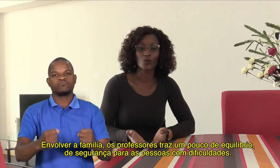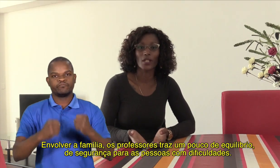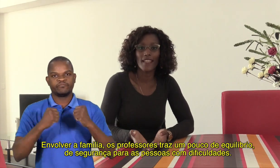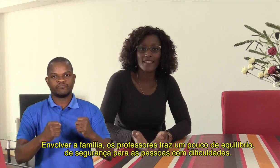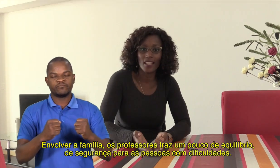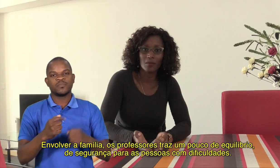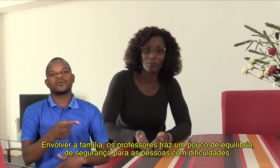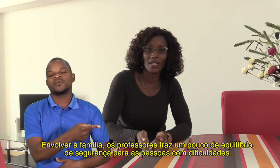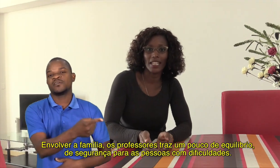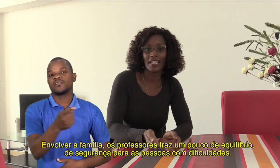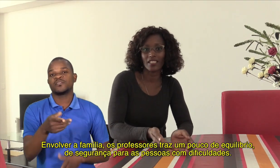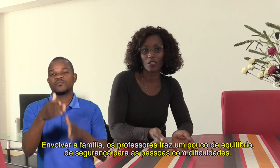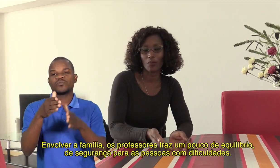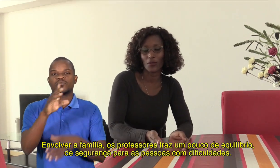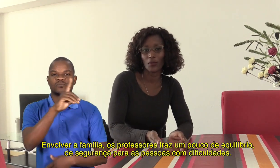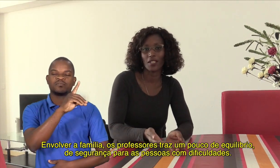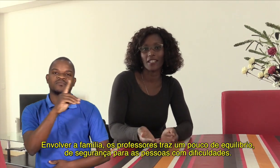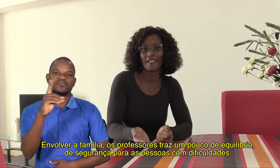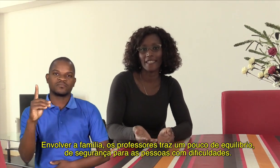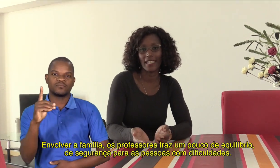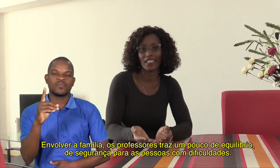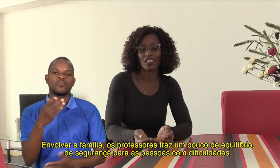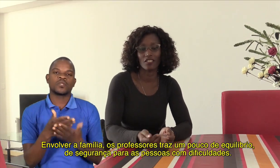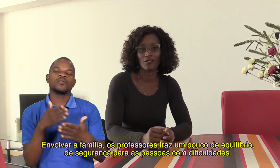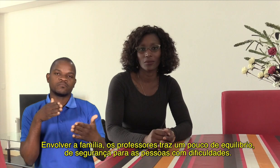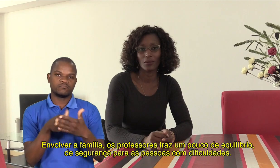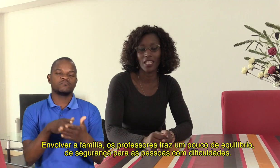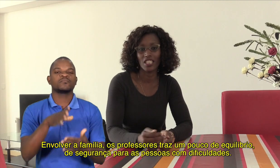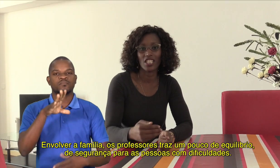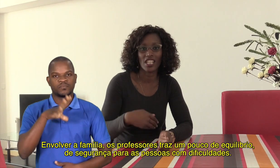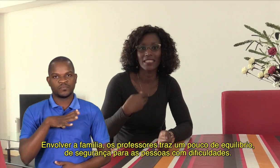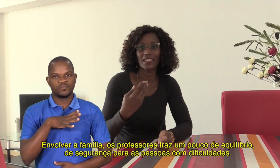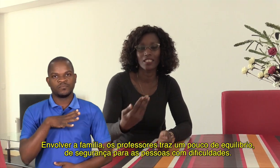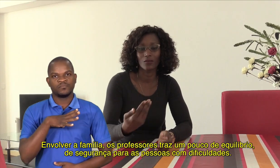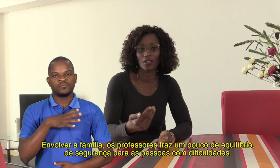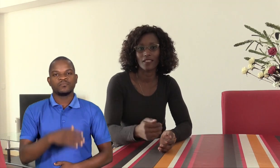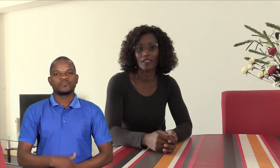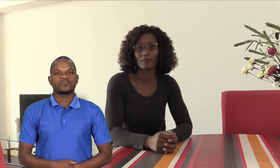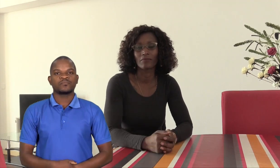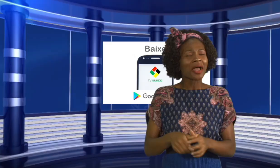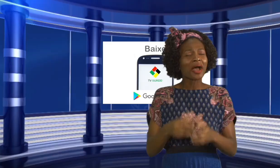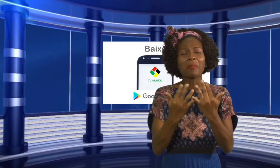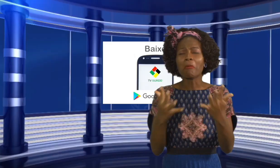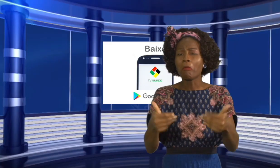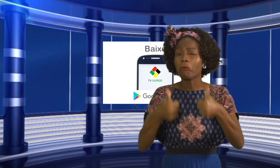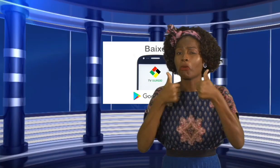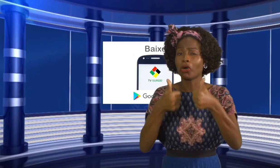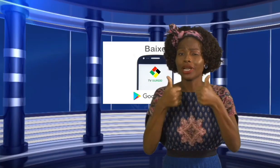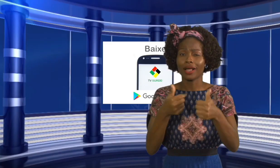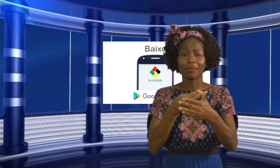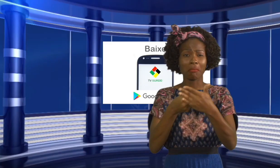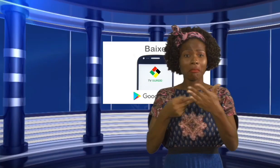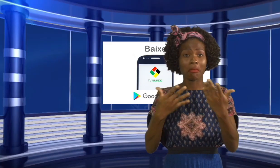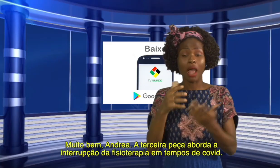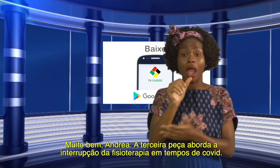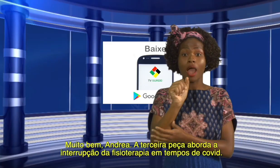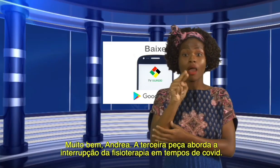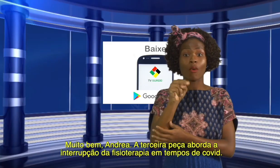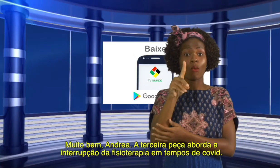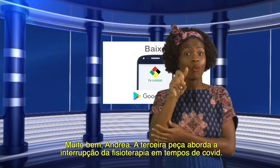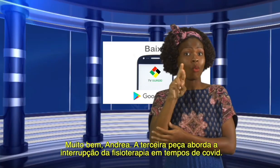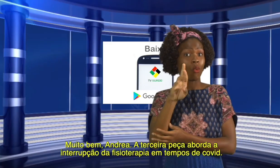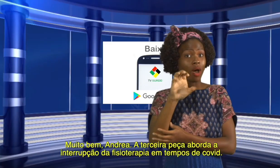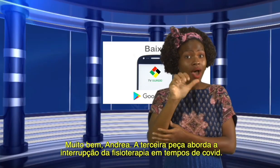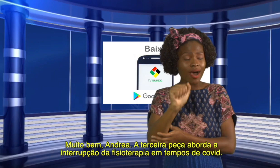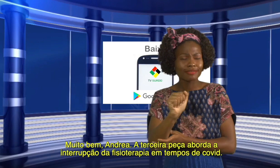segurança para estas pessoas que têm estas dificuldades já de natureza muito